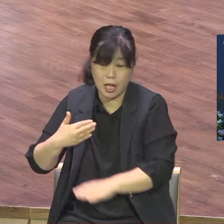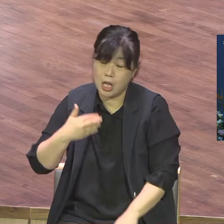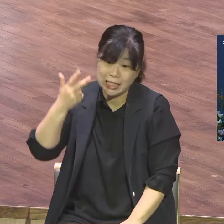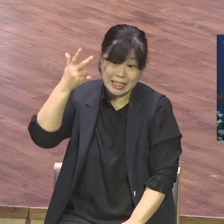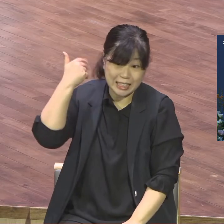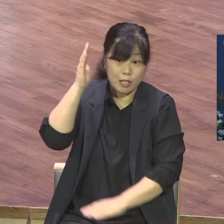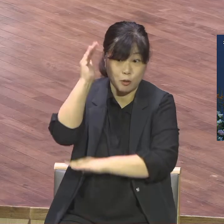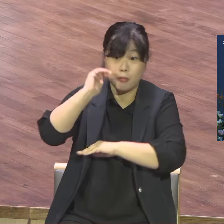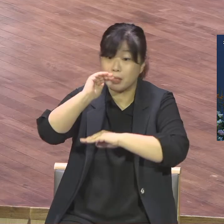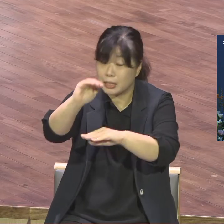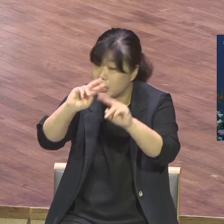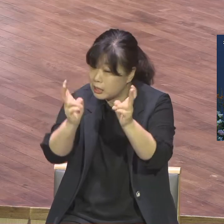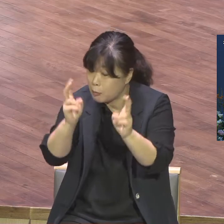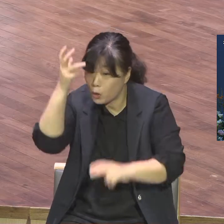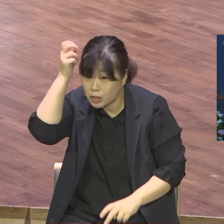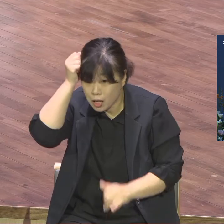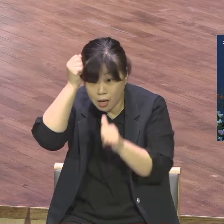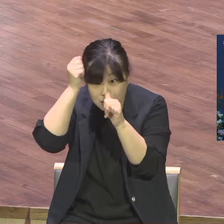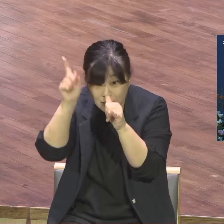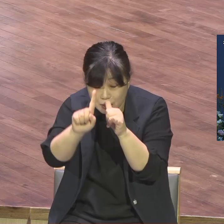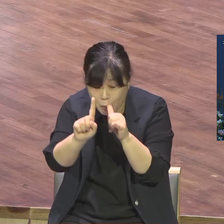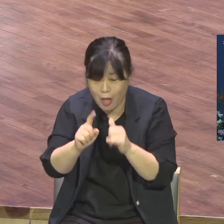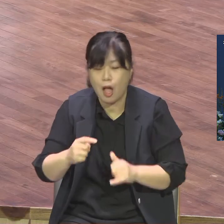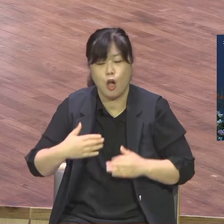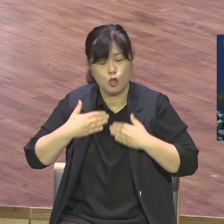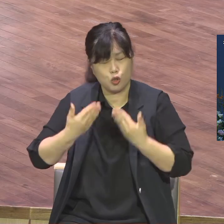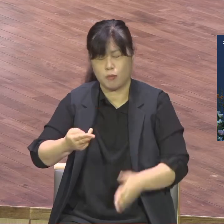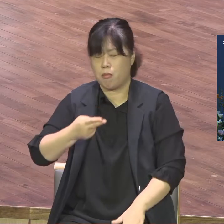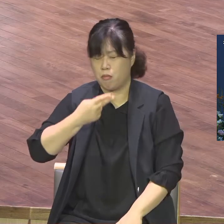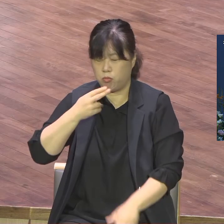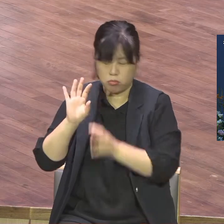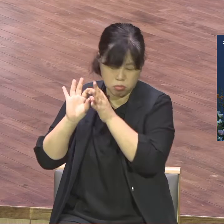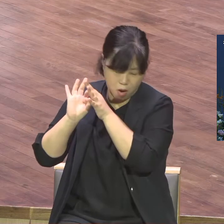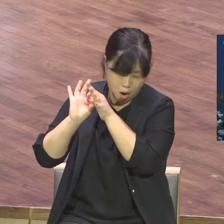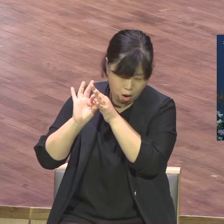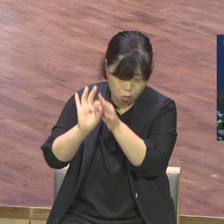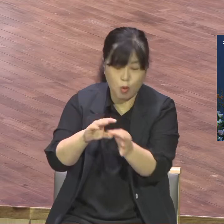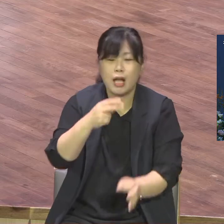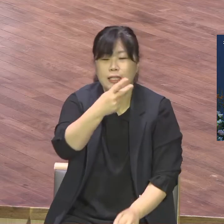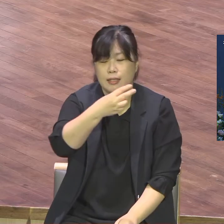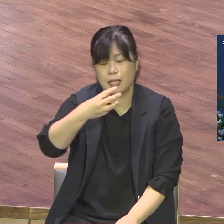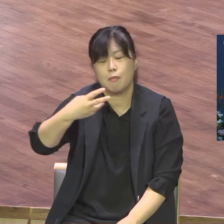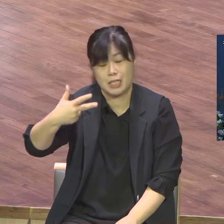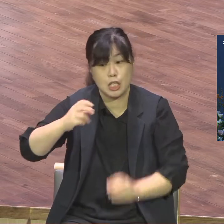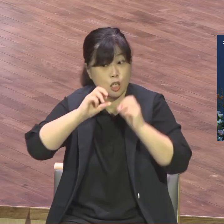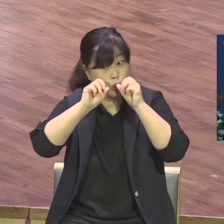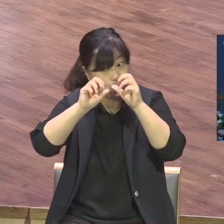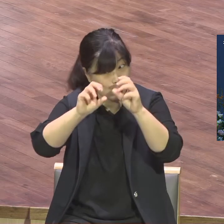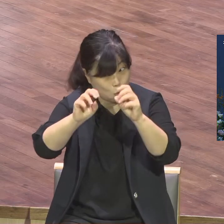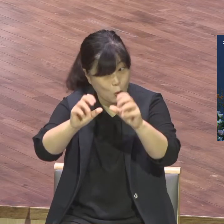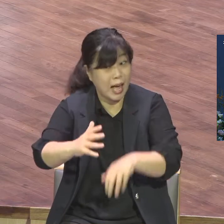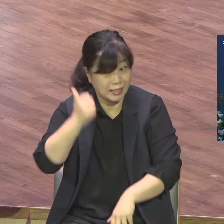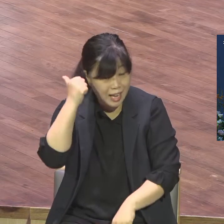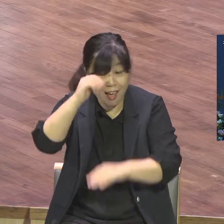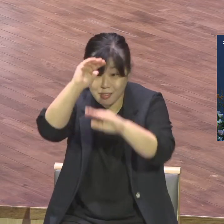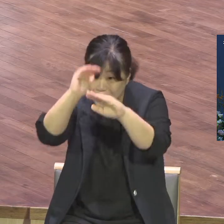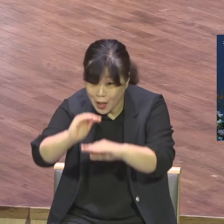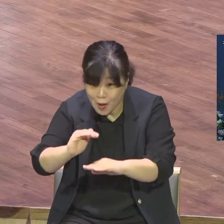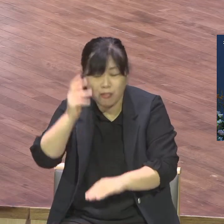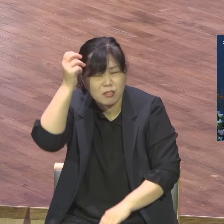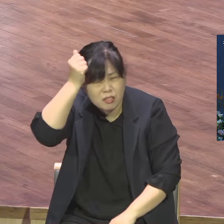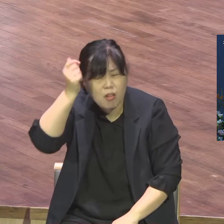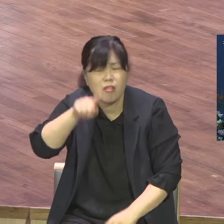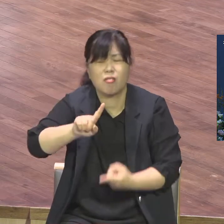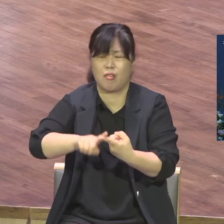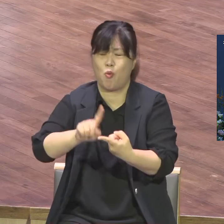말씀드렸습니다. 그래서 우리는 중단 없는 선교, 이유 없습니다, 이런저런 변명할 거 없습니다, 중단